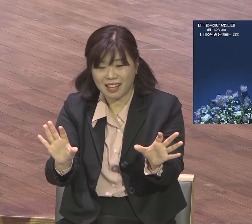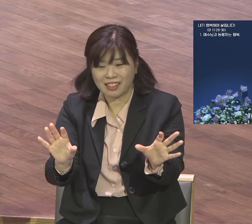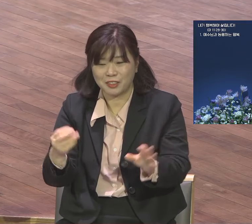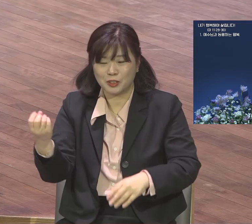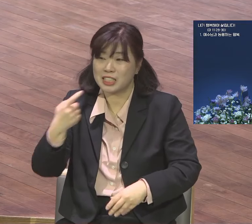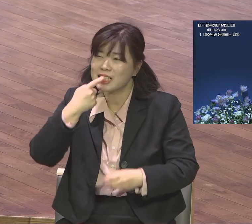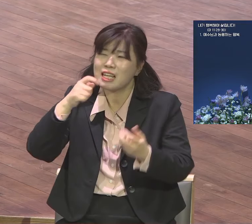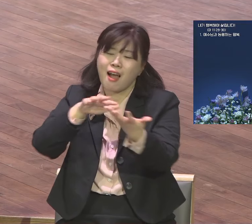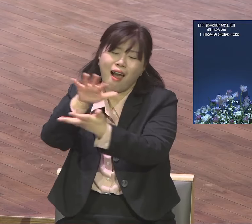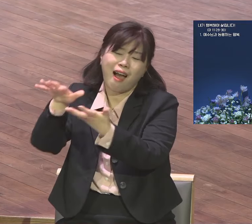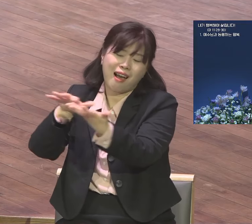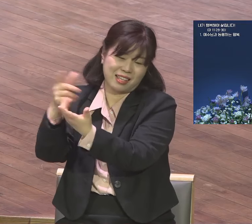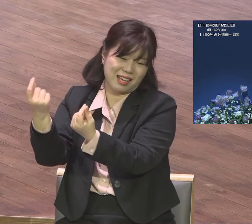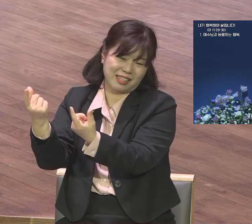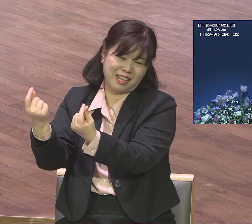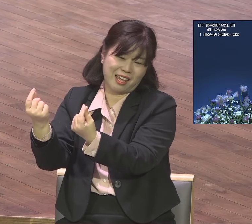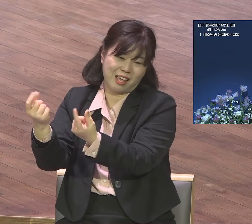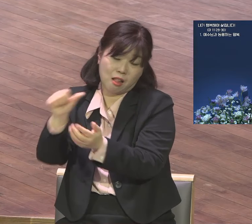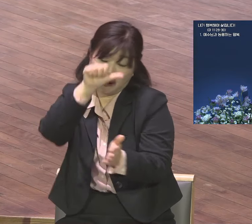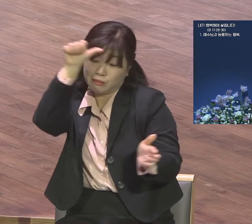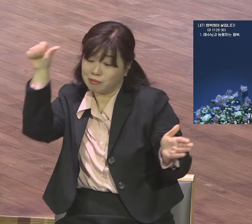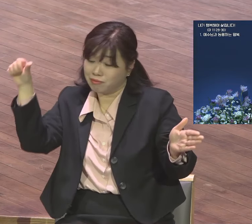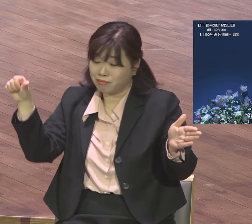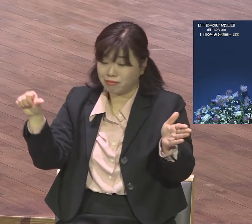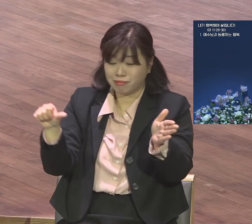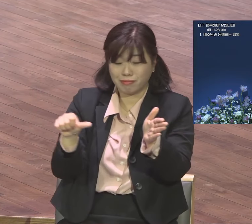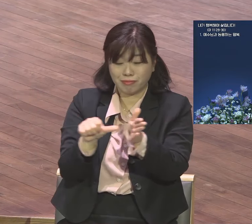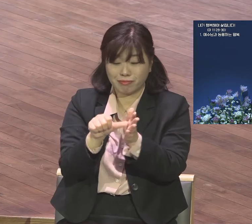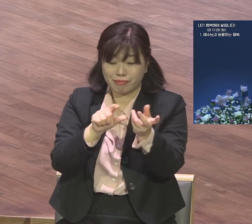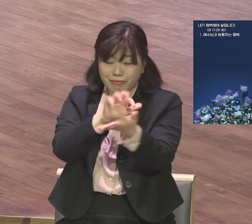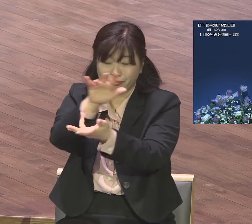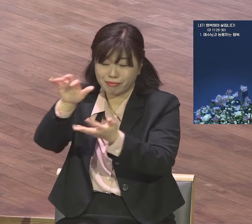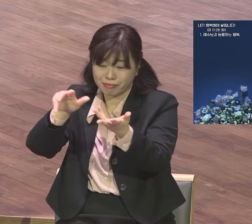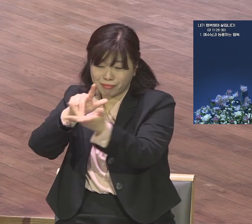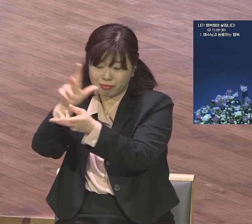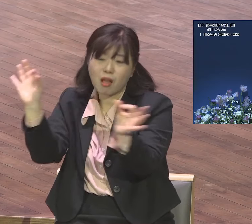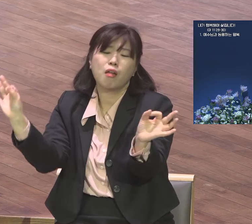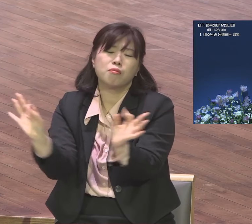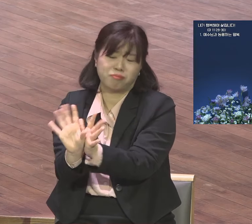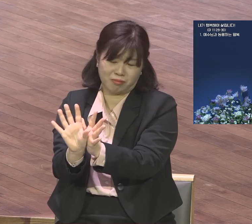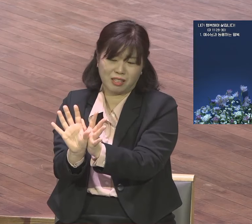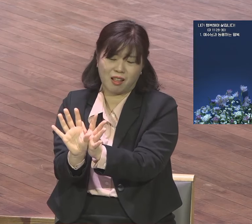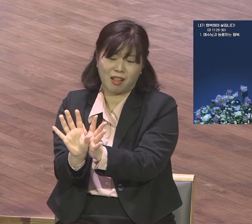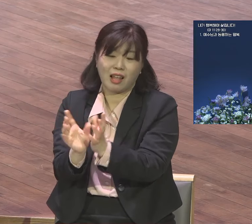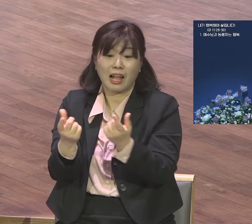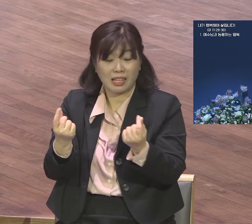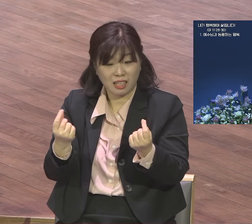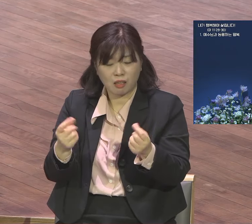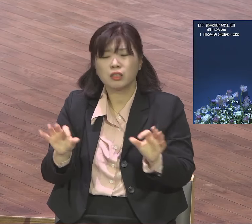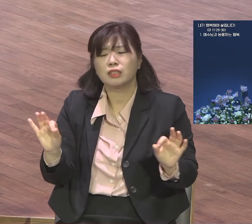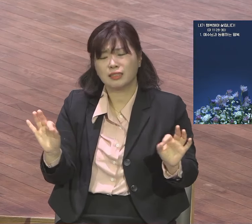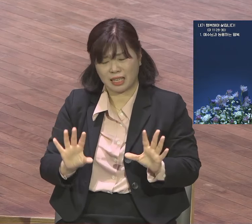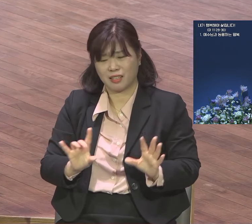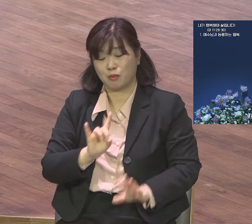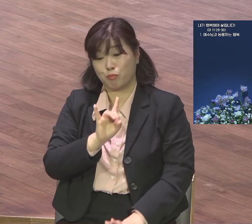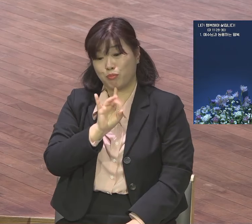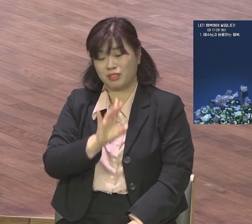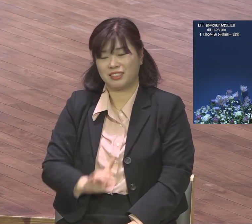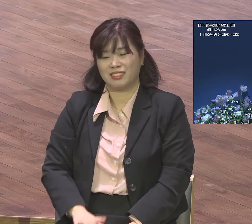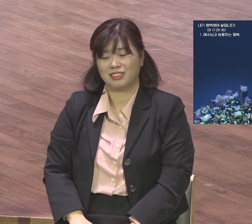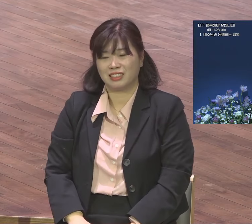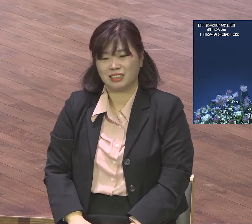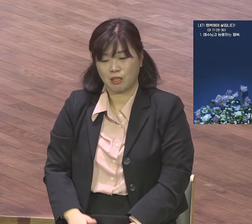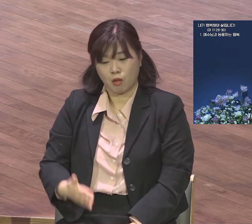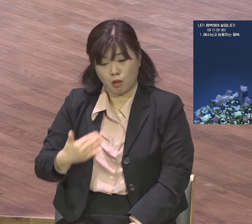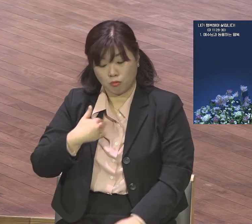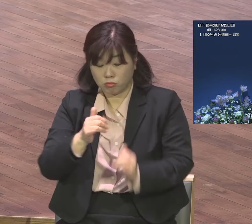말씀하고 있습니다. 그런데 오늘 본문 말씀을 보면 이렇게 잠깐 보이다가 사라지는 안개와 같은